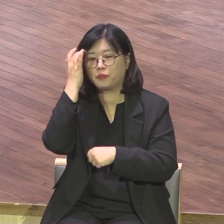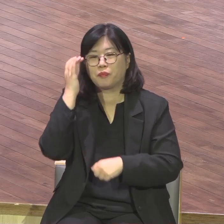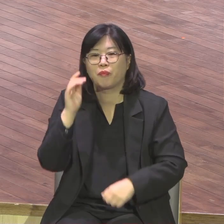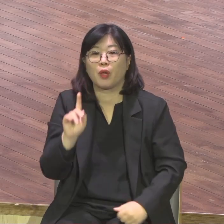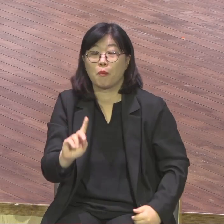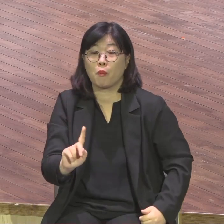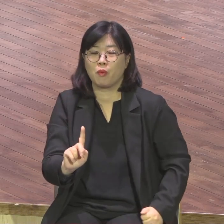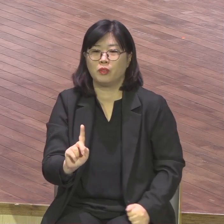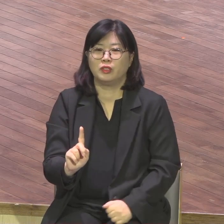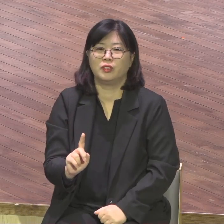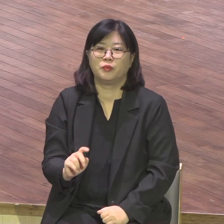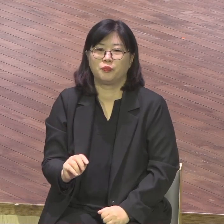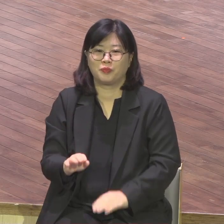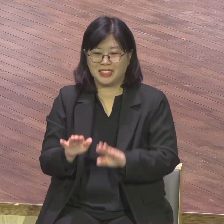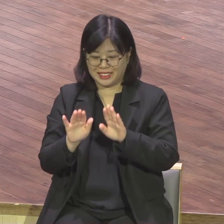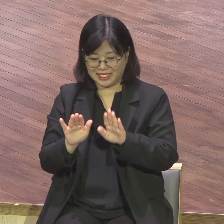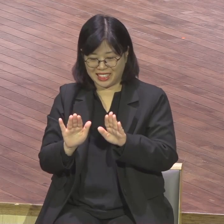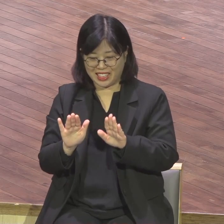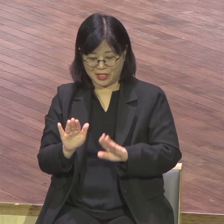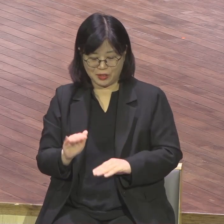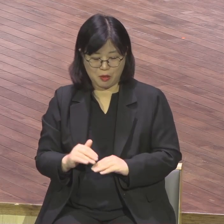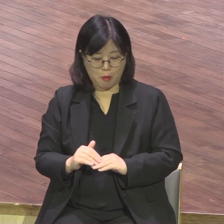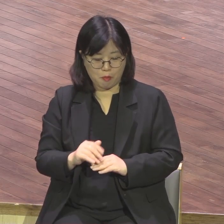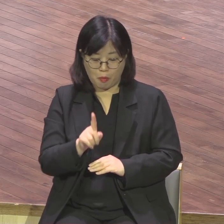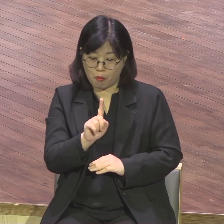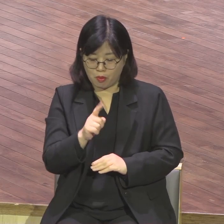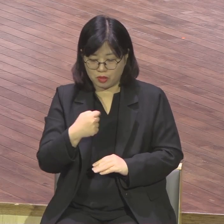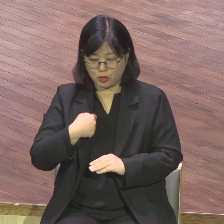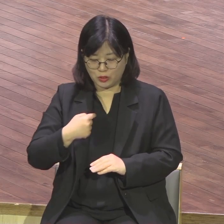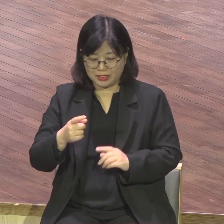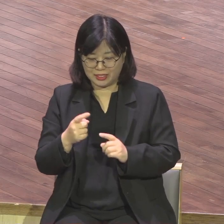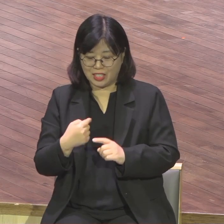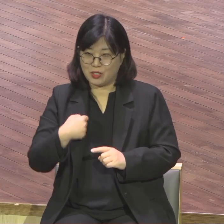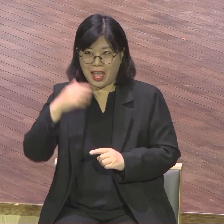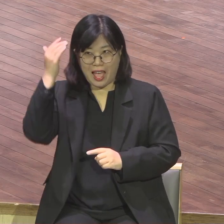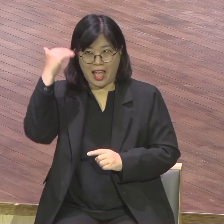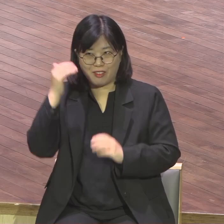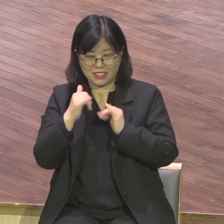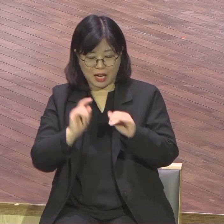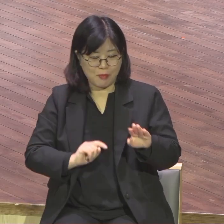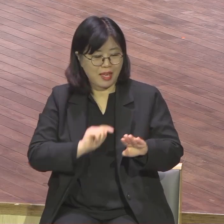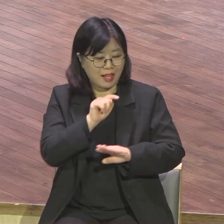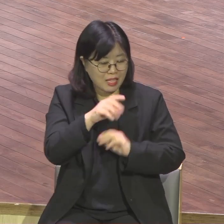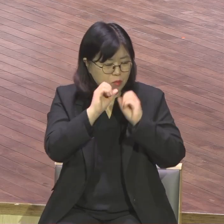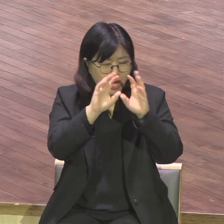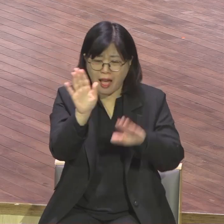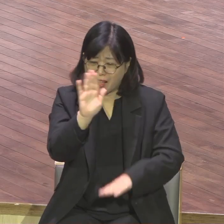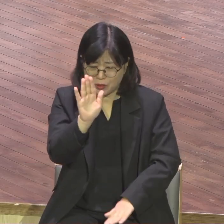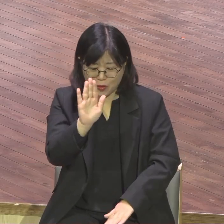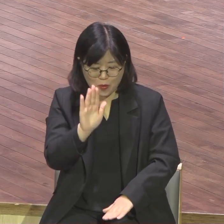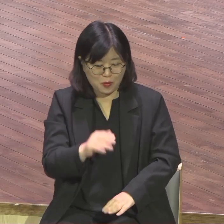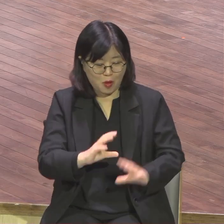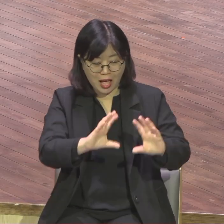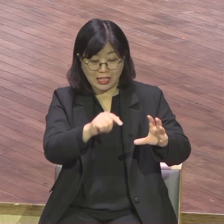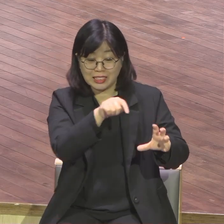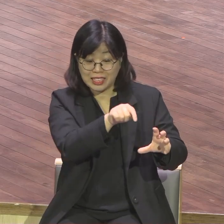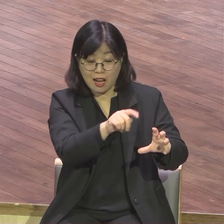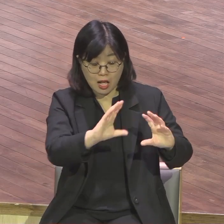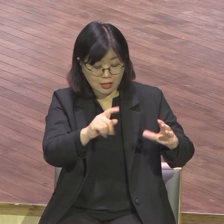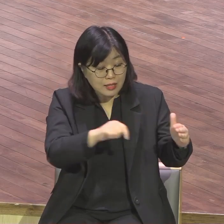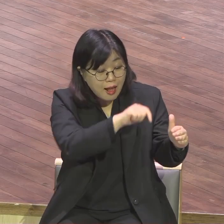이제는 현지인 목회자, 현지인 사역자에 대한 이 접근이